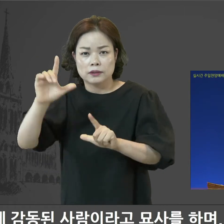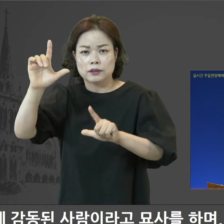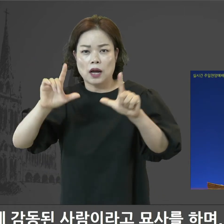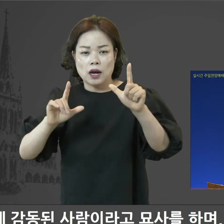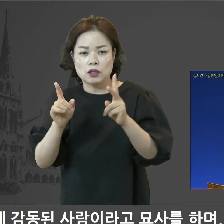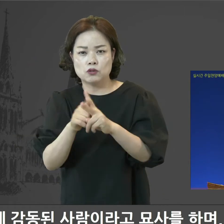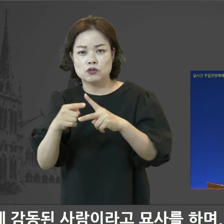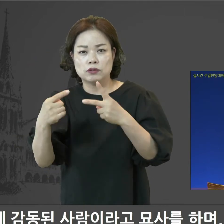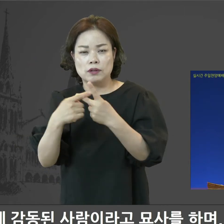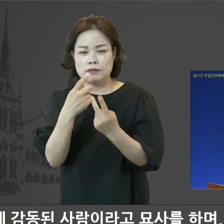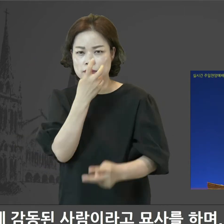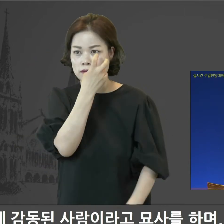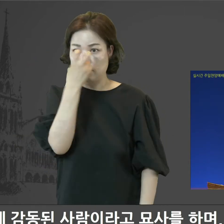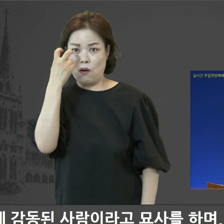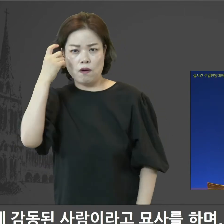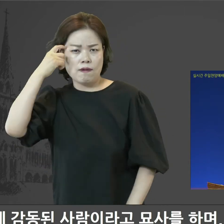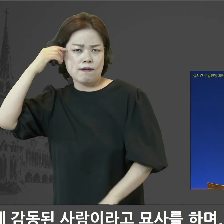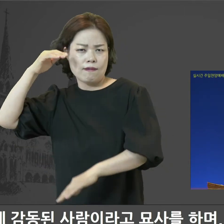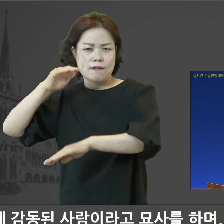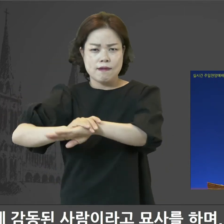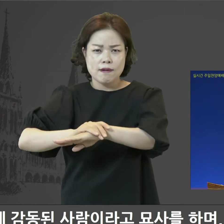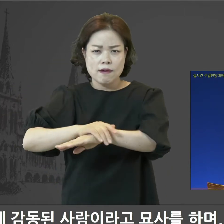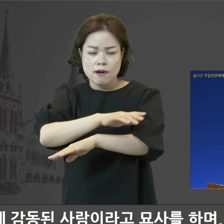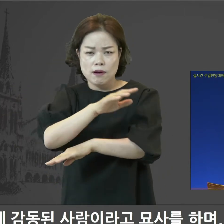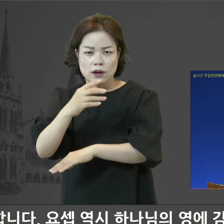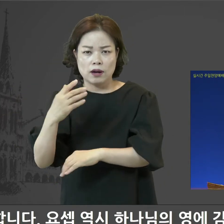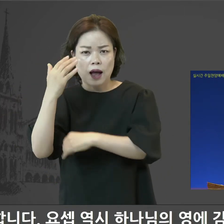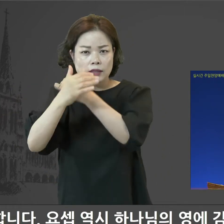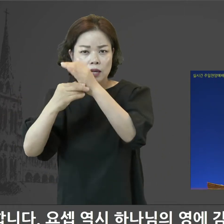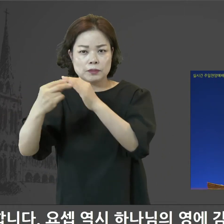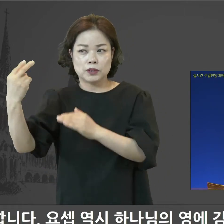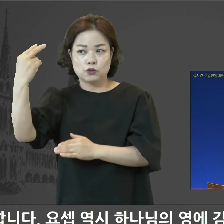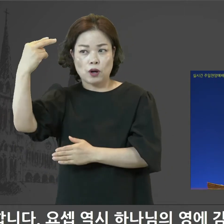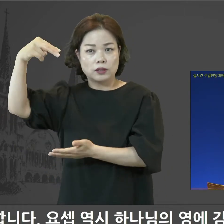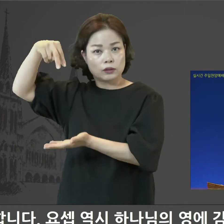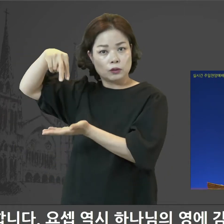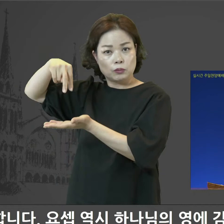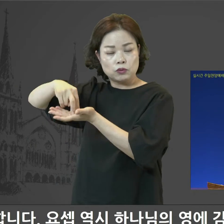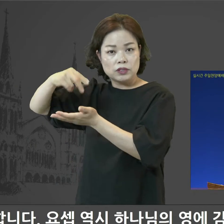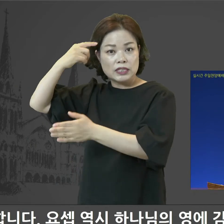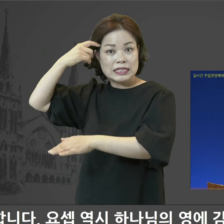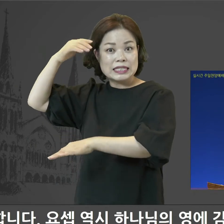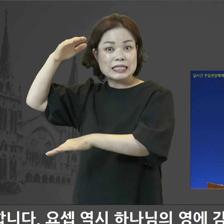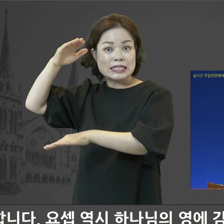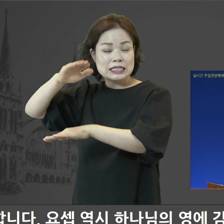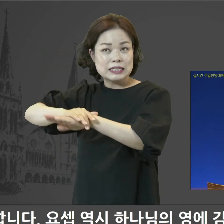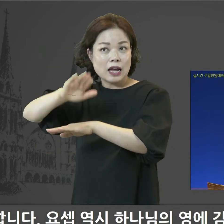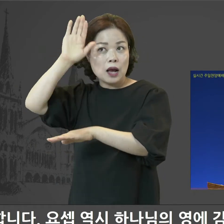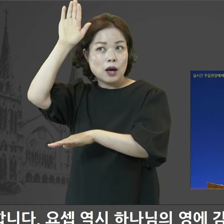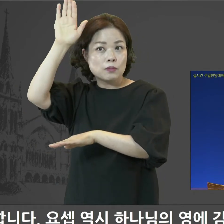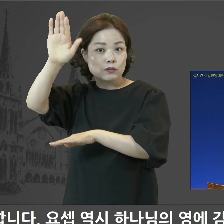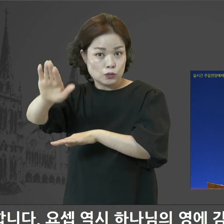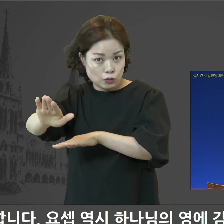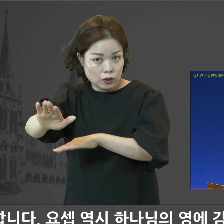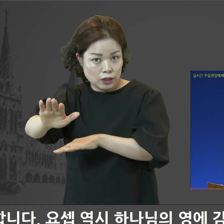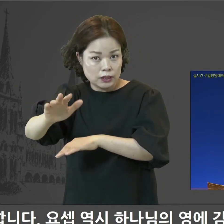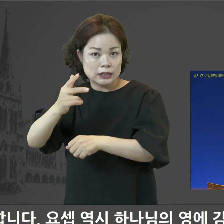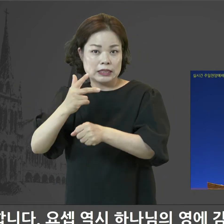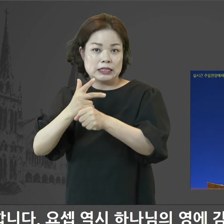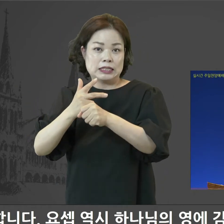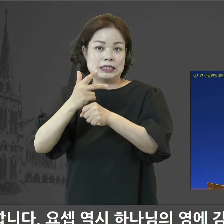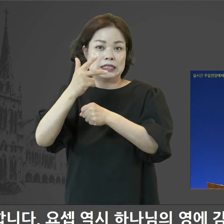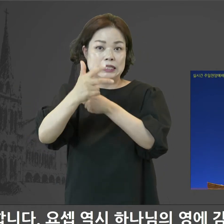이해하는 명철과 하나님의 관점으로 보는 지혜를 근거로 해서 다가올 미래를 7년의